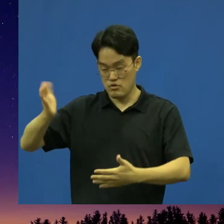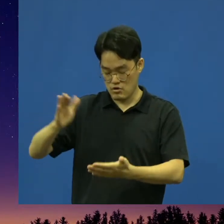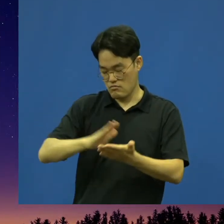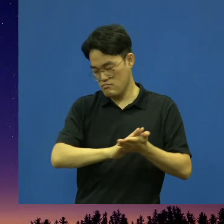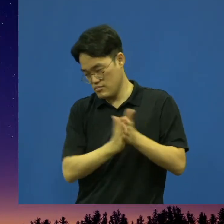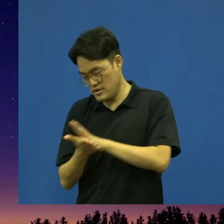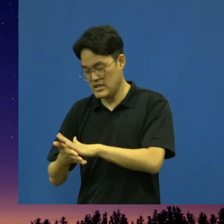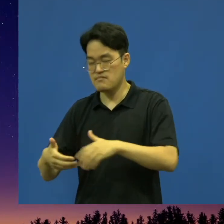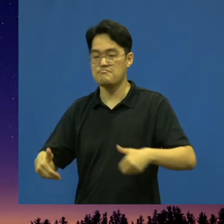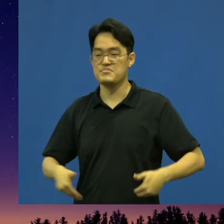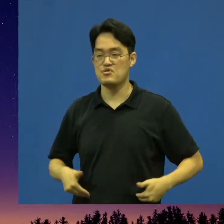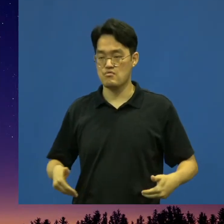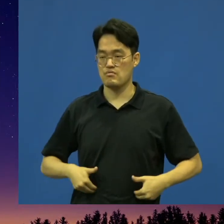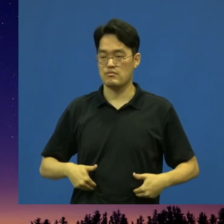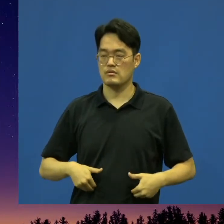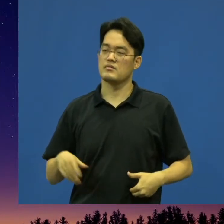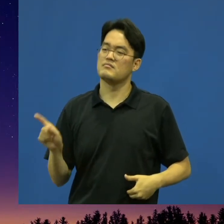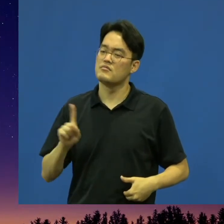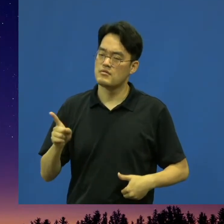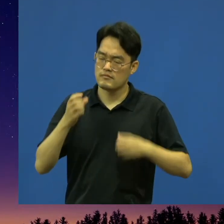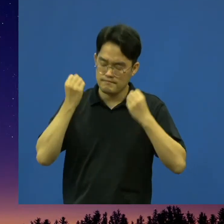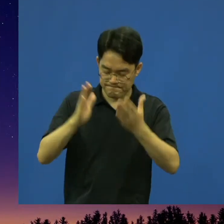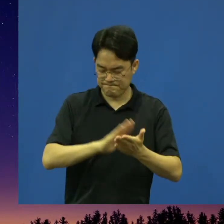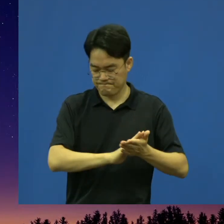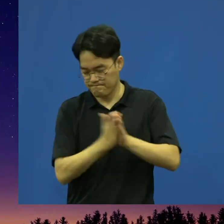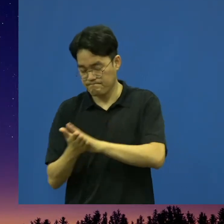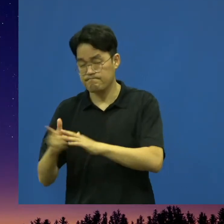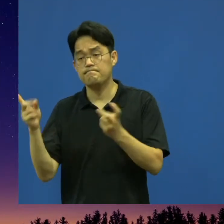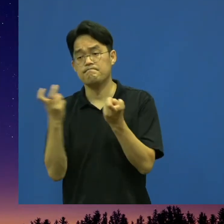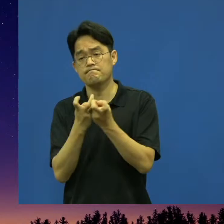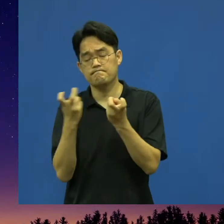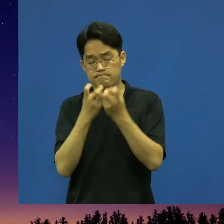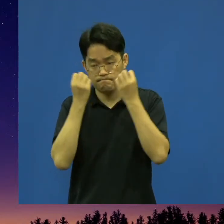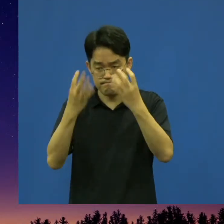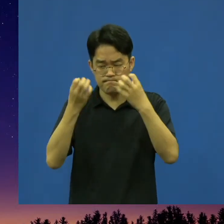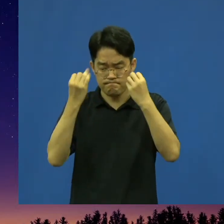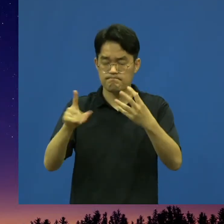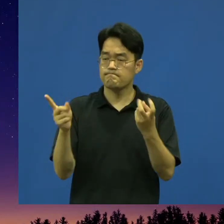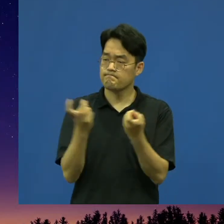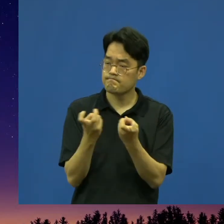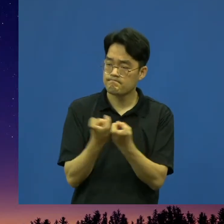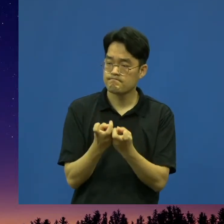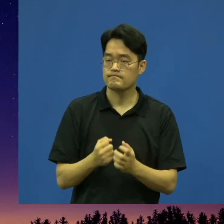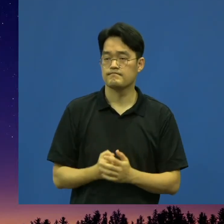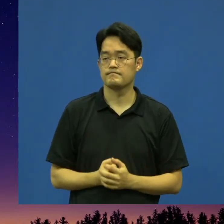하는데, 뭐가 달라지고 뭐가 새로워지는 것입니까?